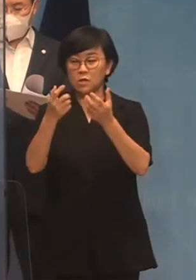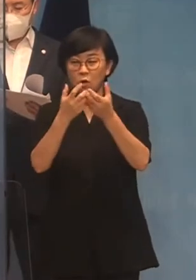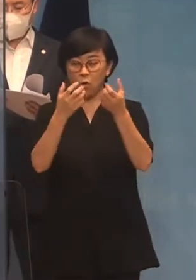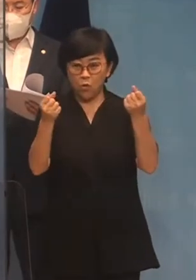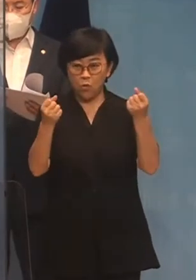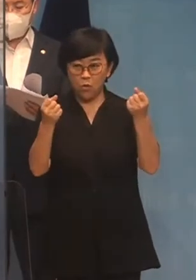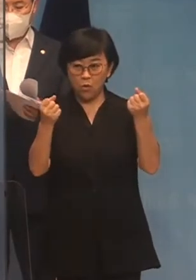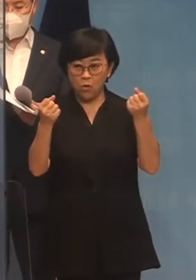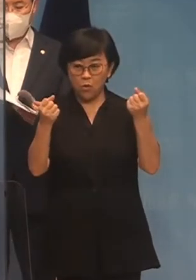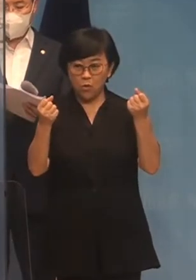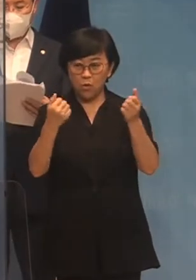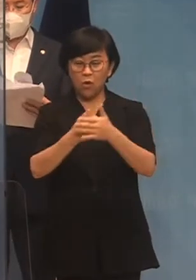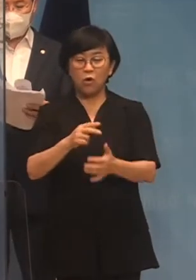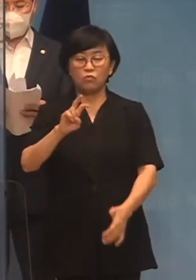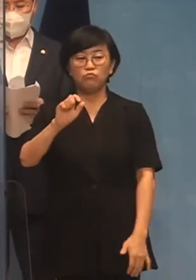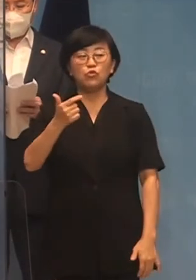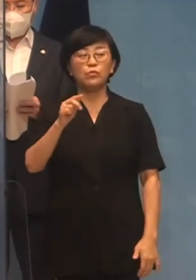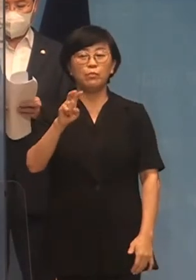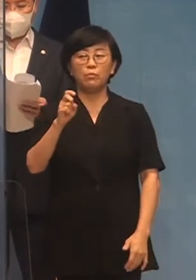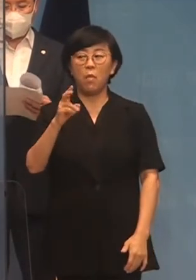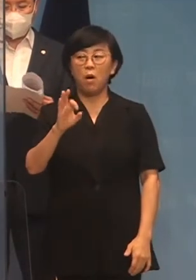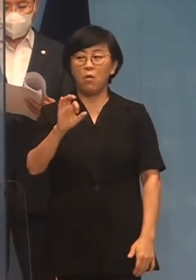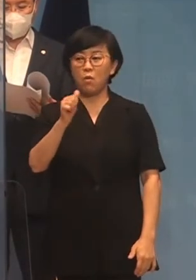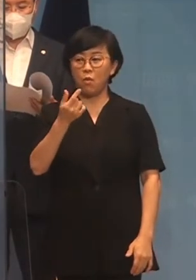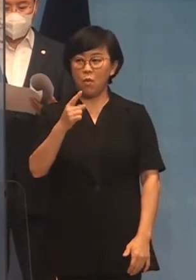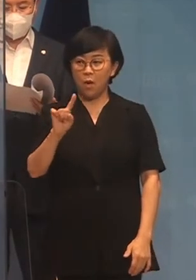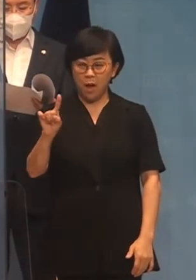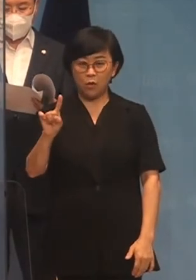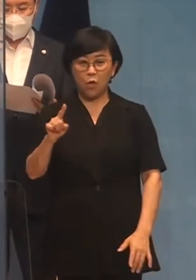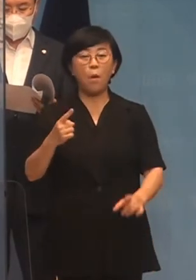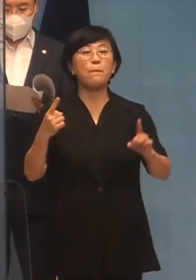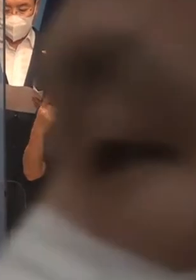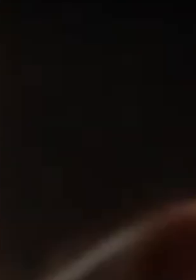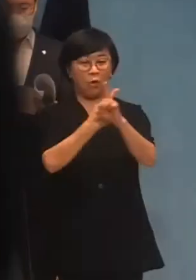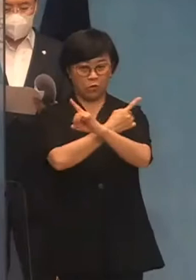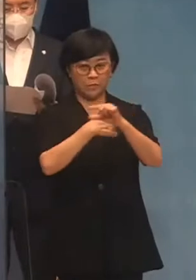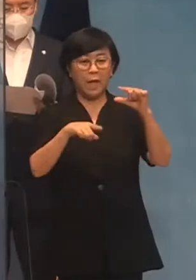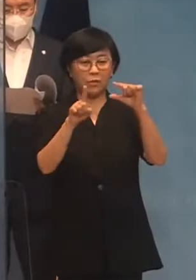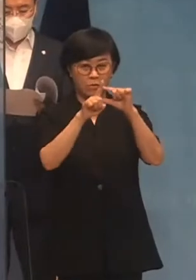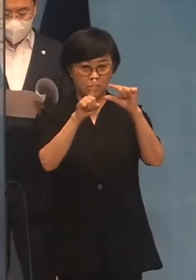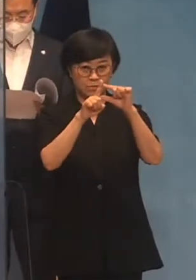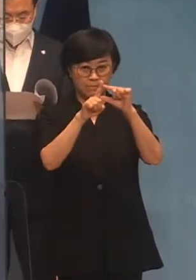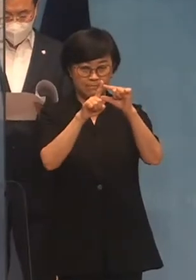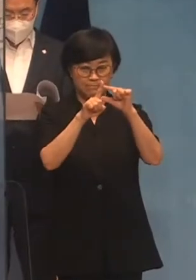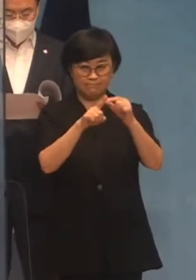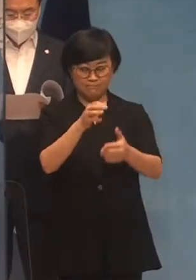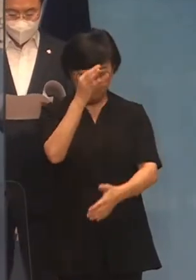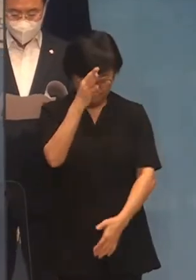명문화된이 아니라 문명화된입니다. 문명화된 오타였습니다.